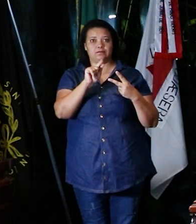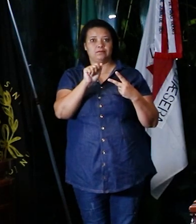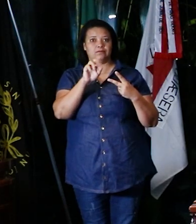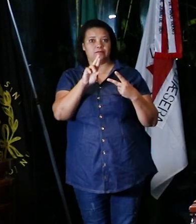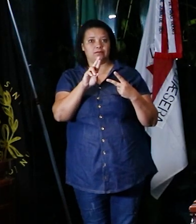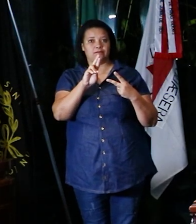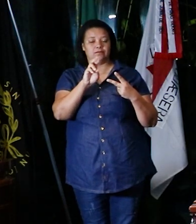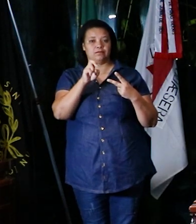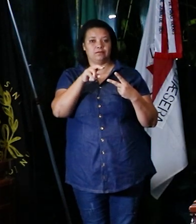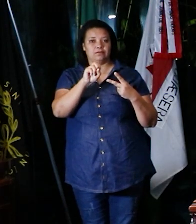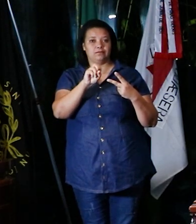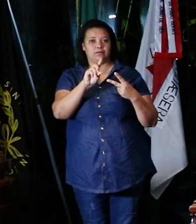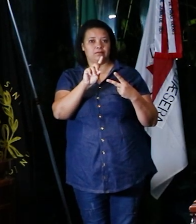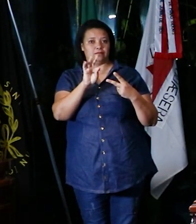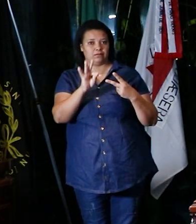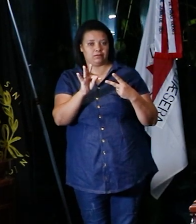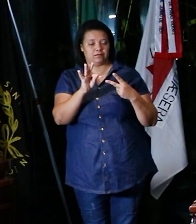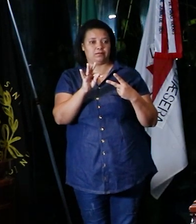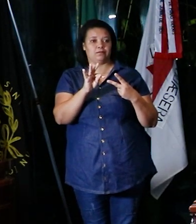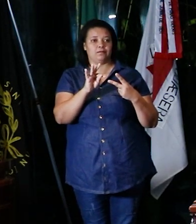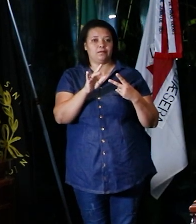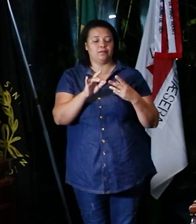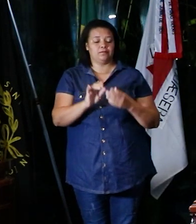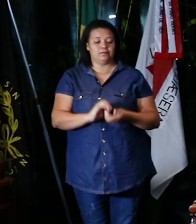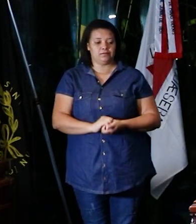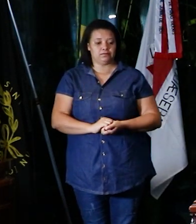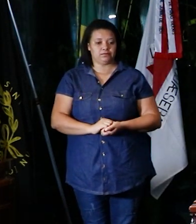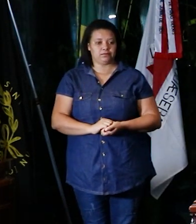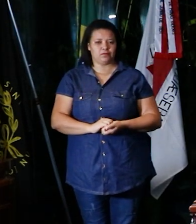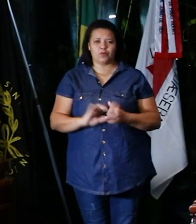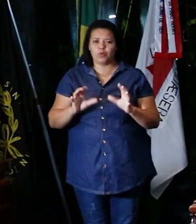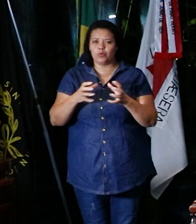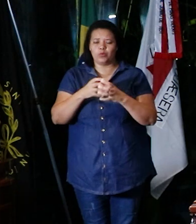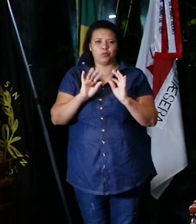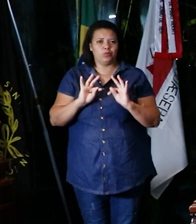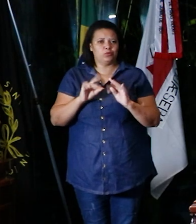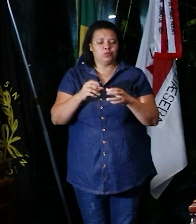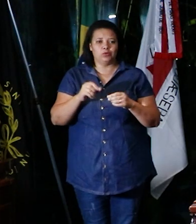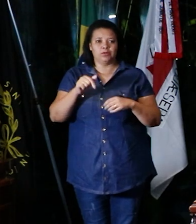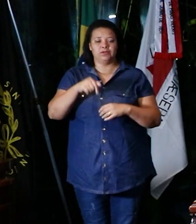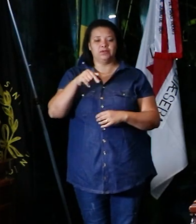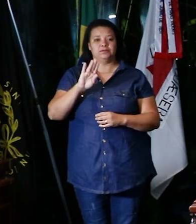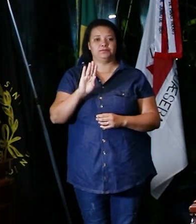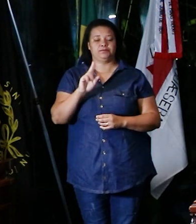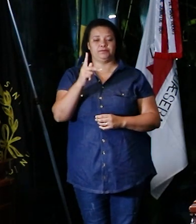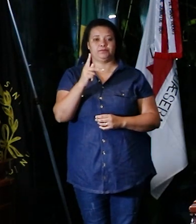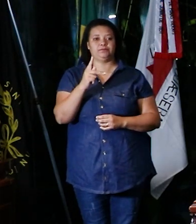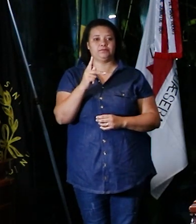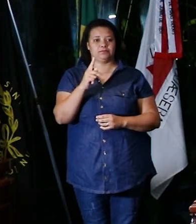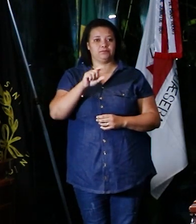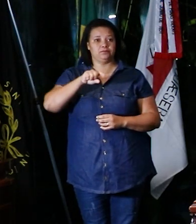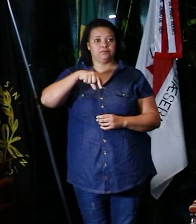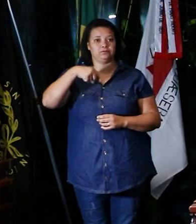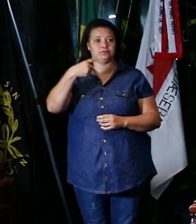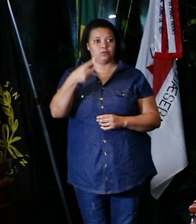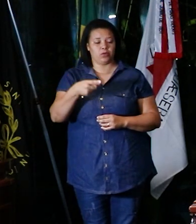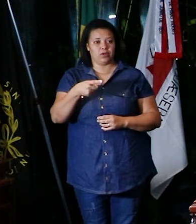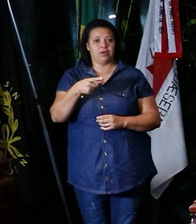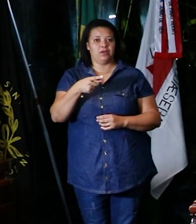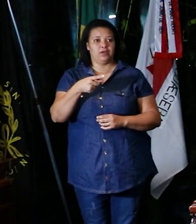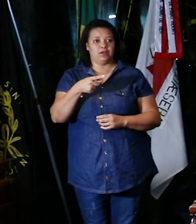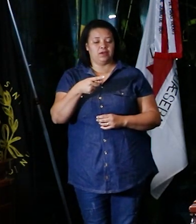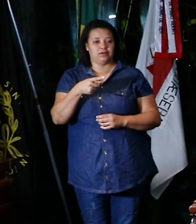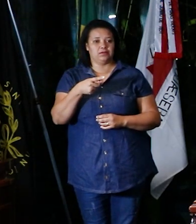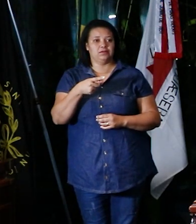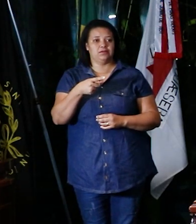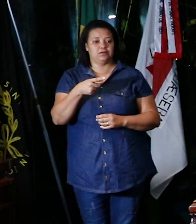e o... e a turma toda daqui de BH, que depois acabou se